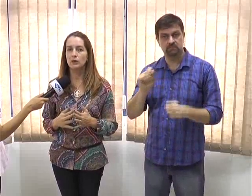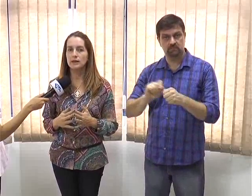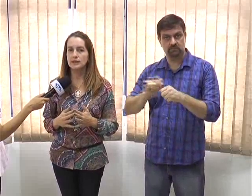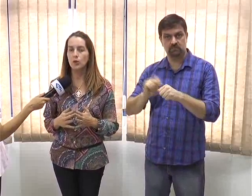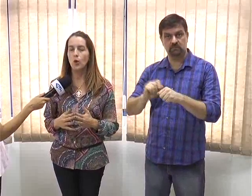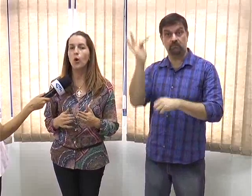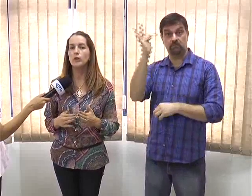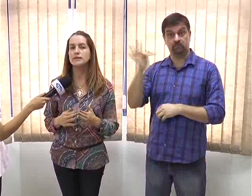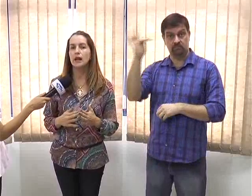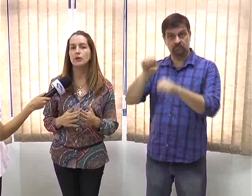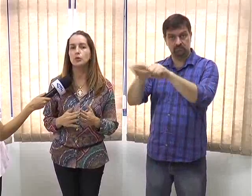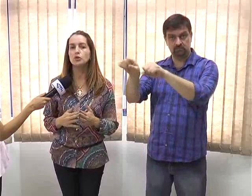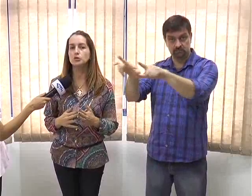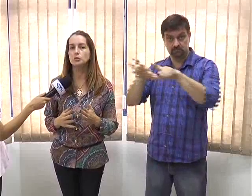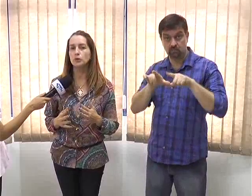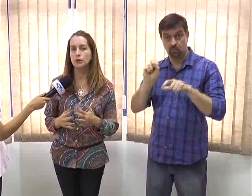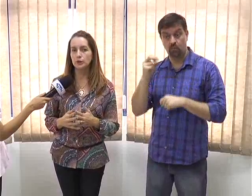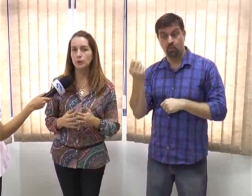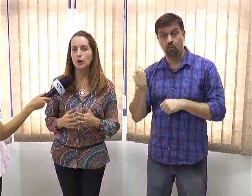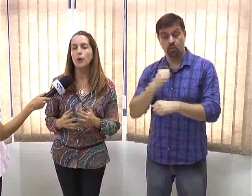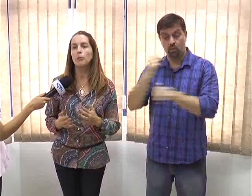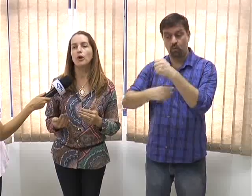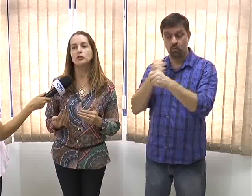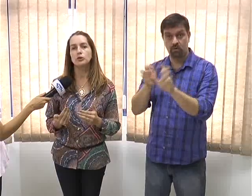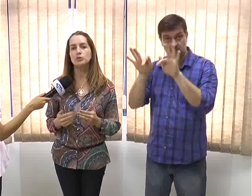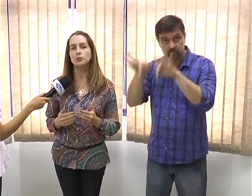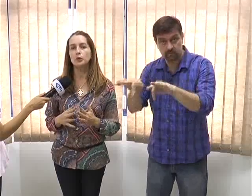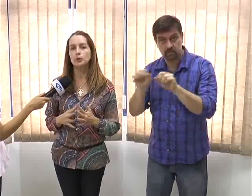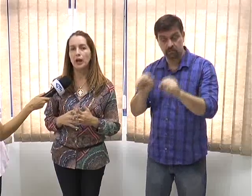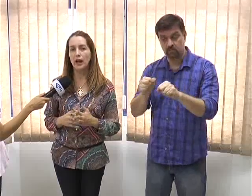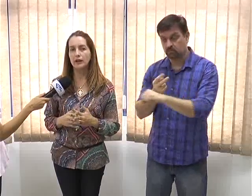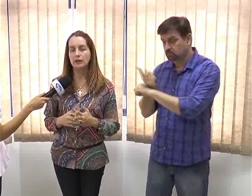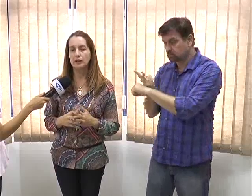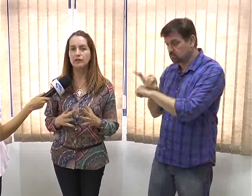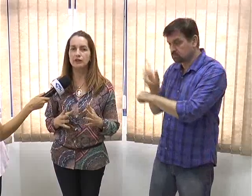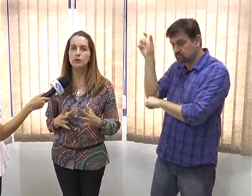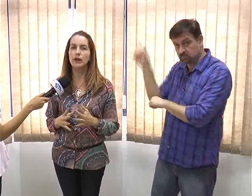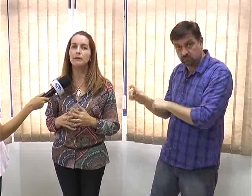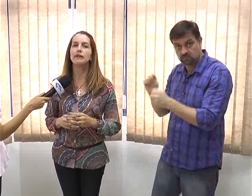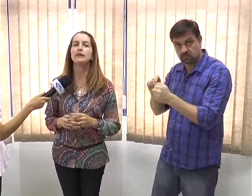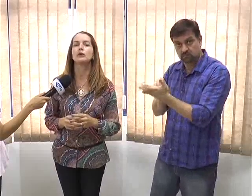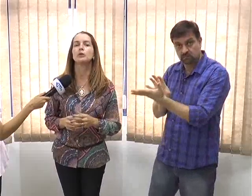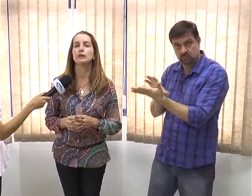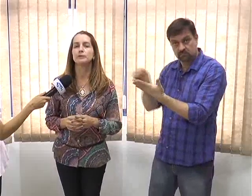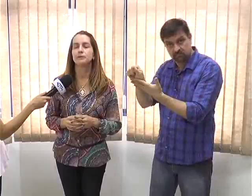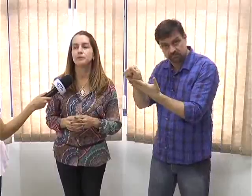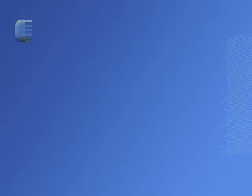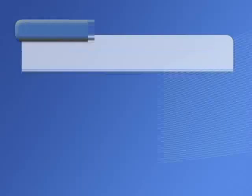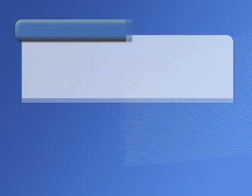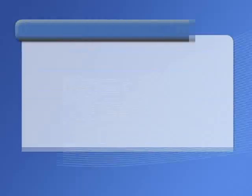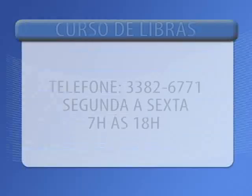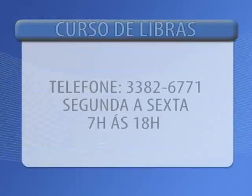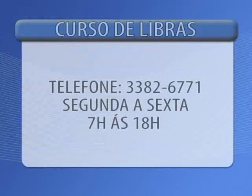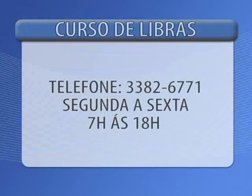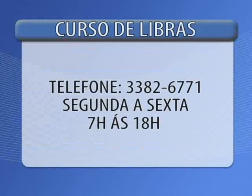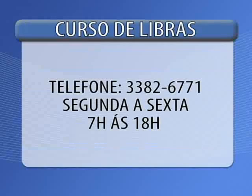graduação ou está no último ano, pode nos procurar e efetuar a matrícula. Para mais informações